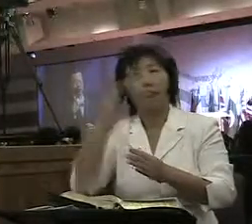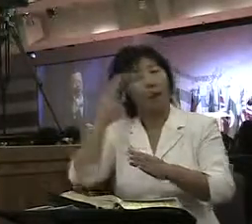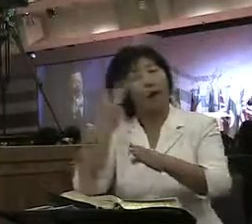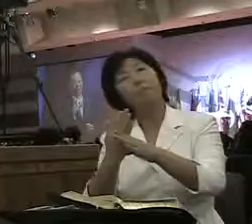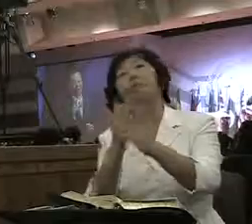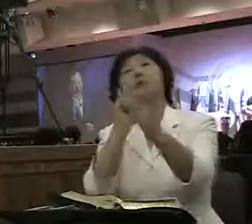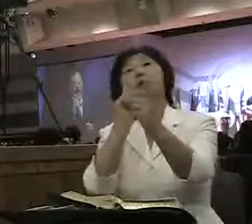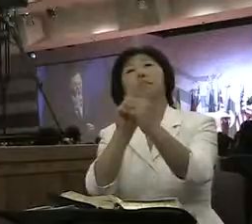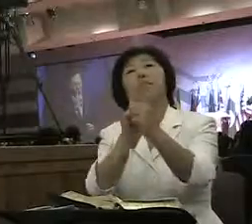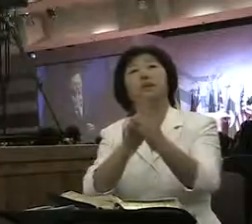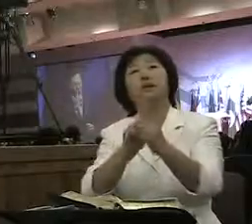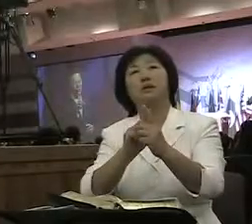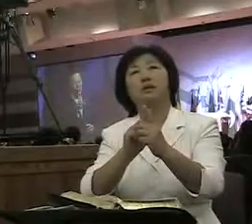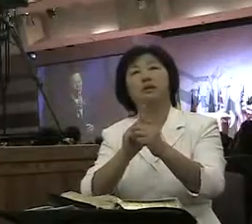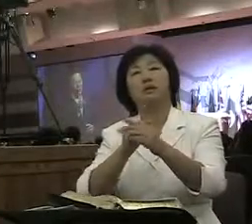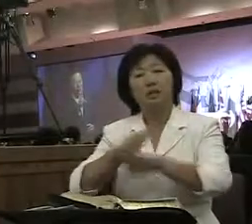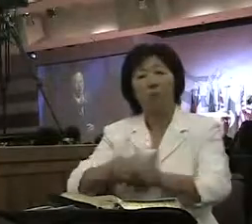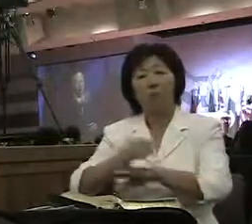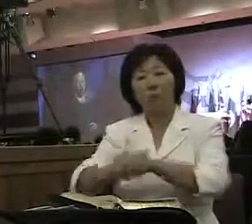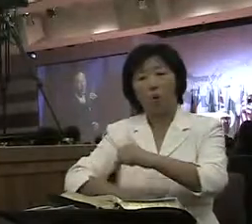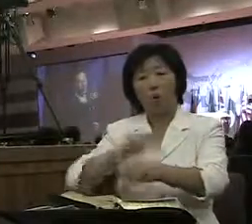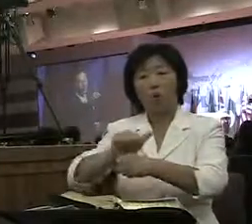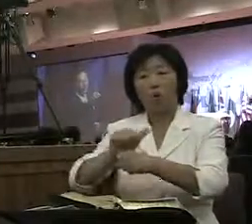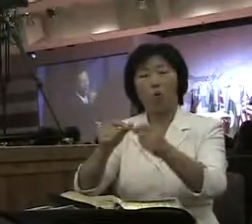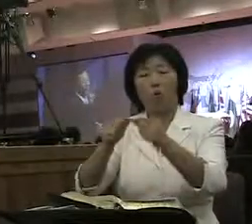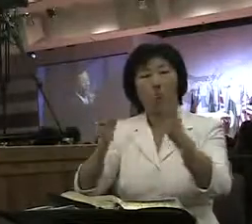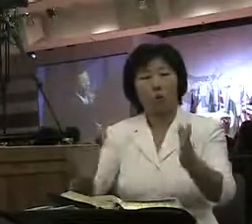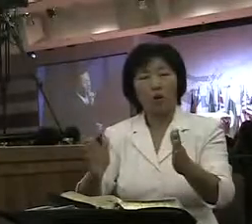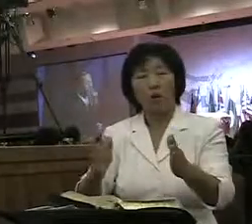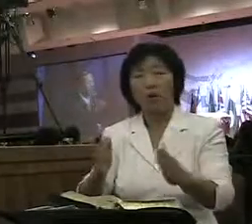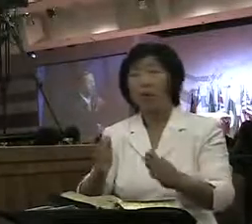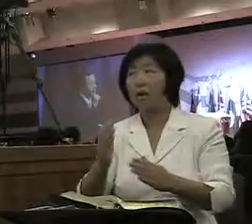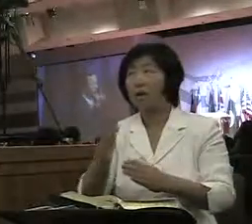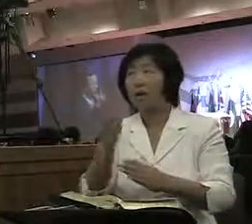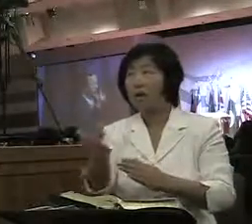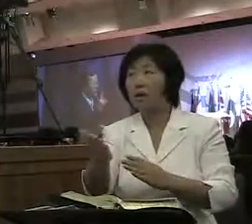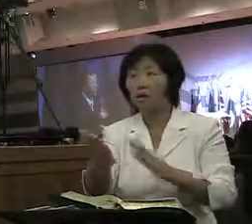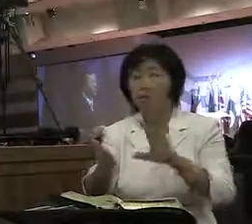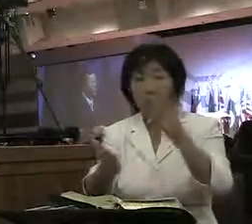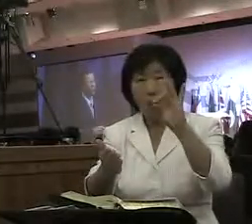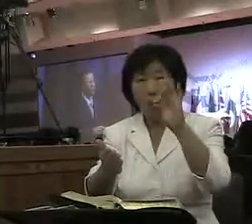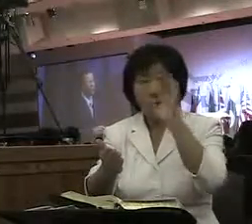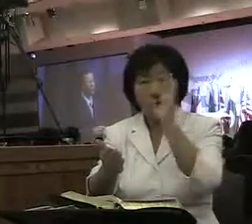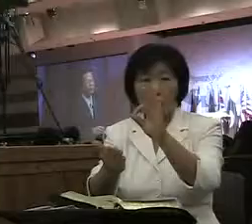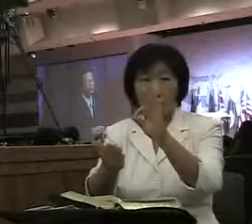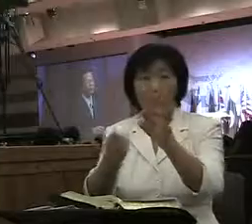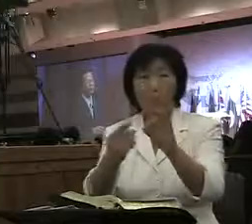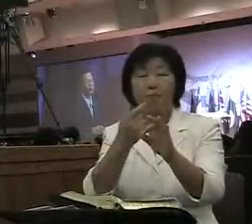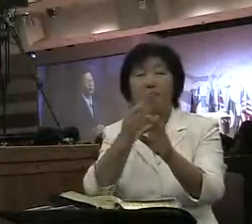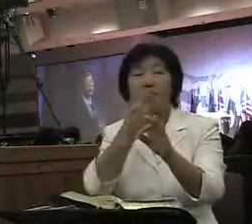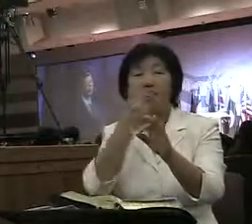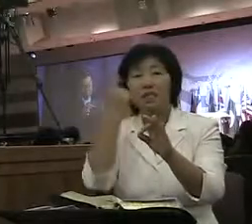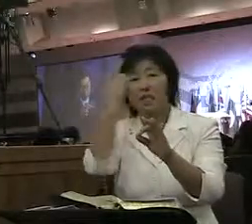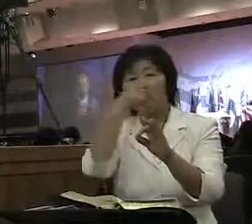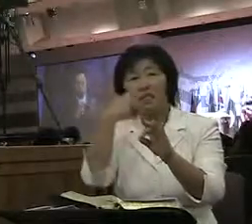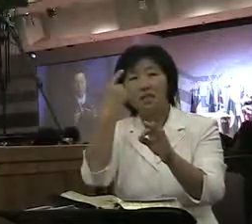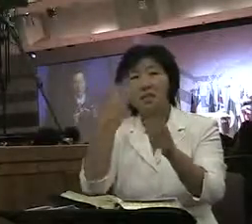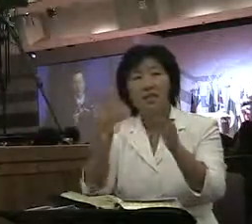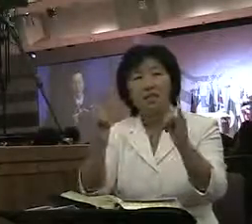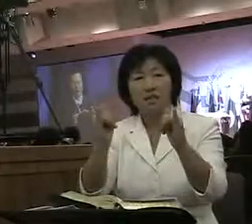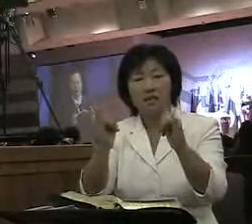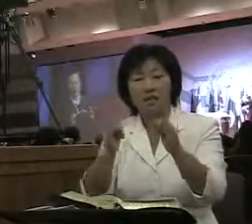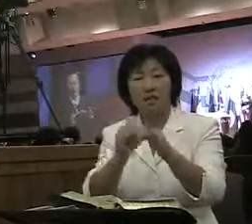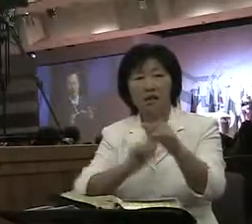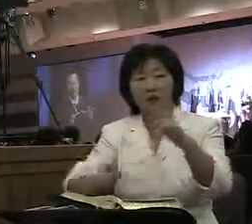5년 동안 처음으로 당신은 내가 본 백인이요. 처음으로 지난 5년 동안 더 깊은 곳에